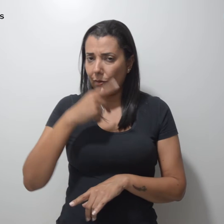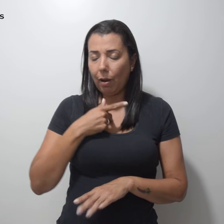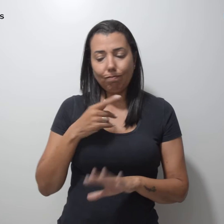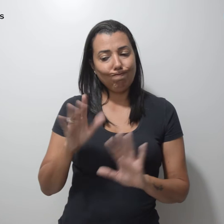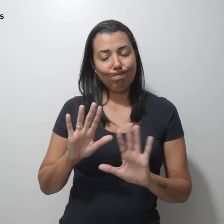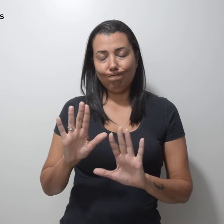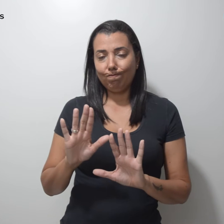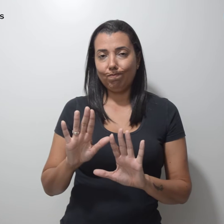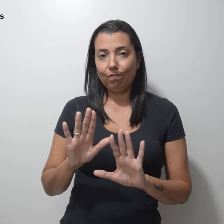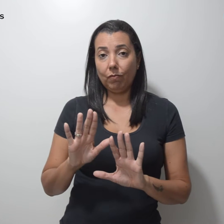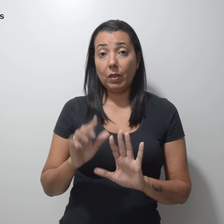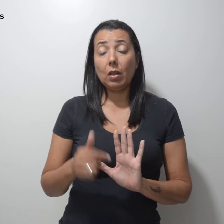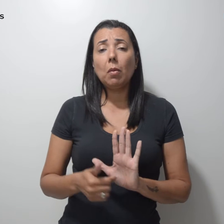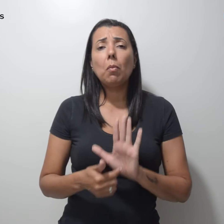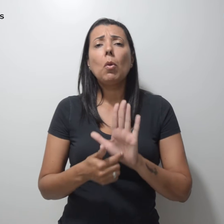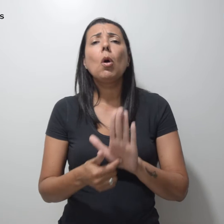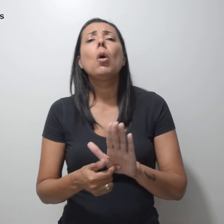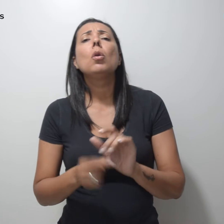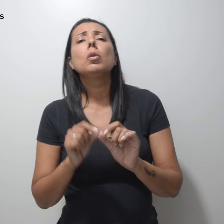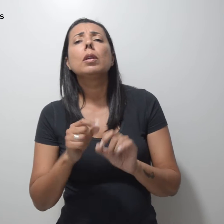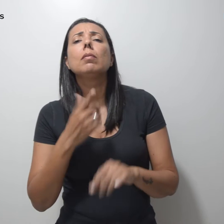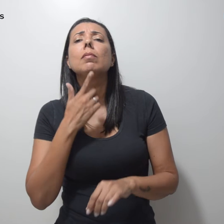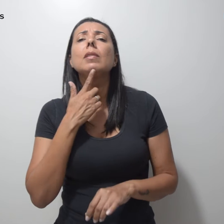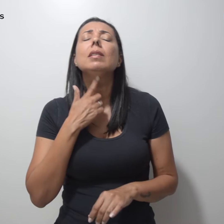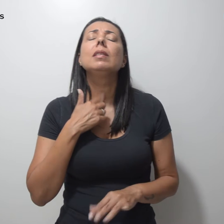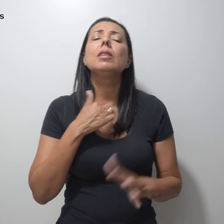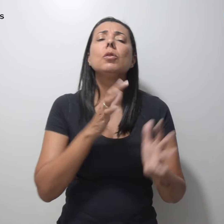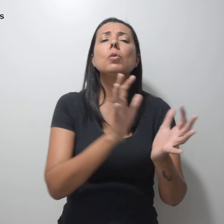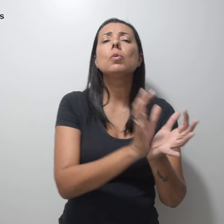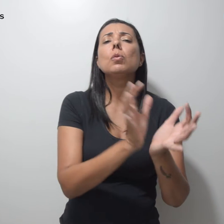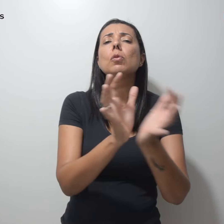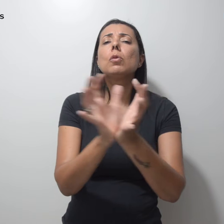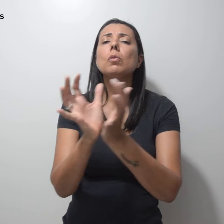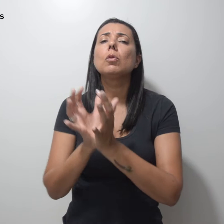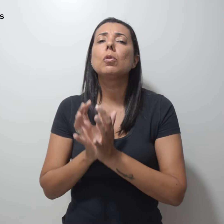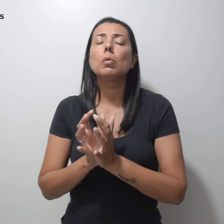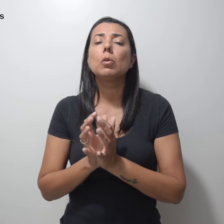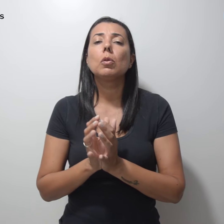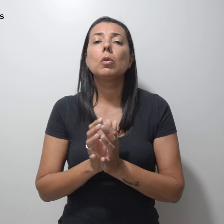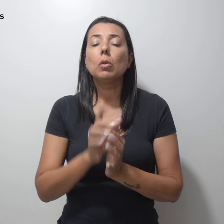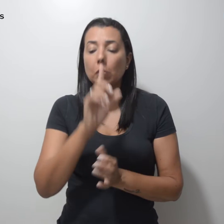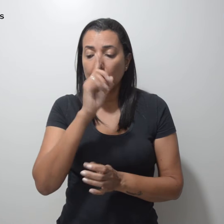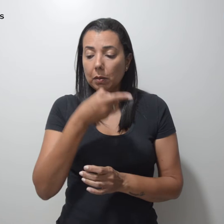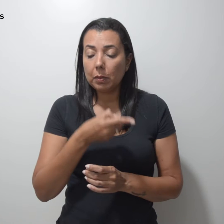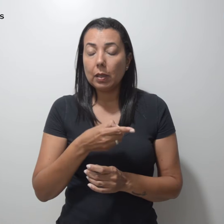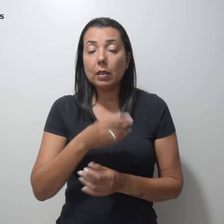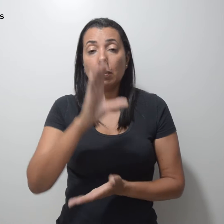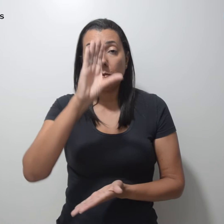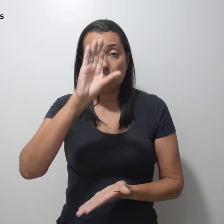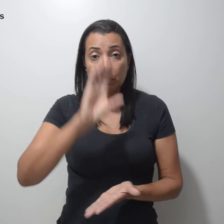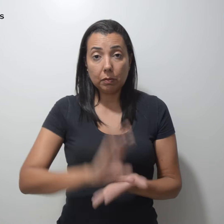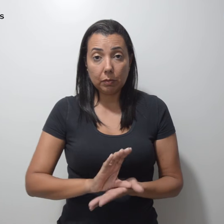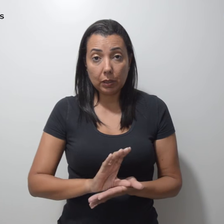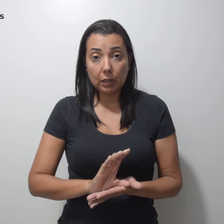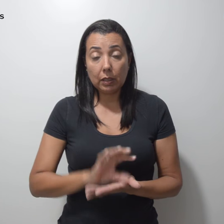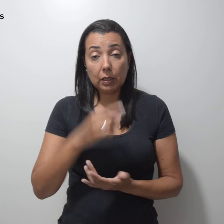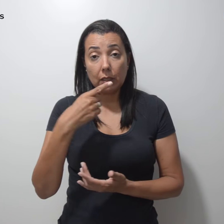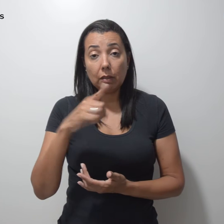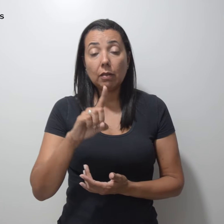É expressão de um desejo coletivo. É uma demanda por cidadania que vai se